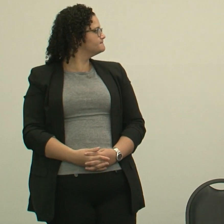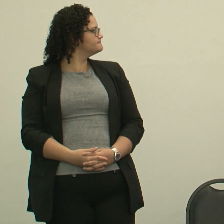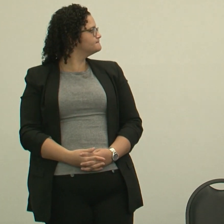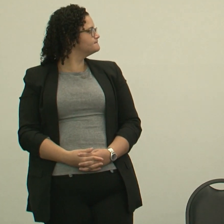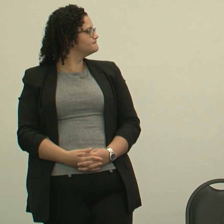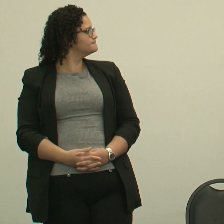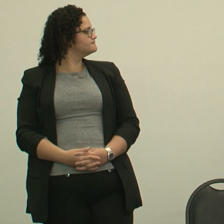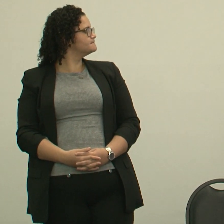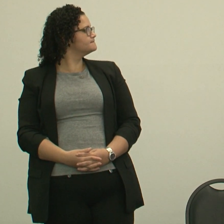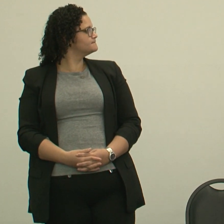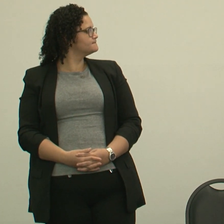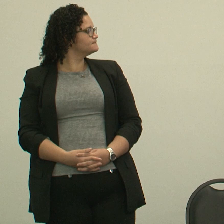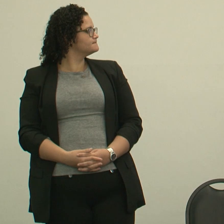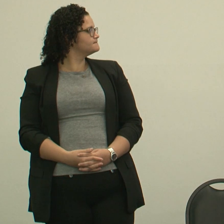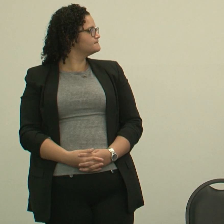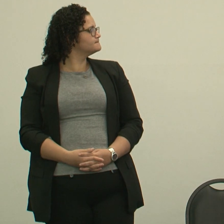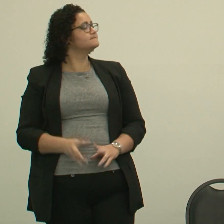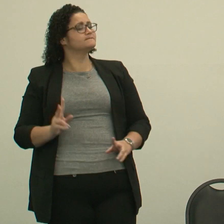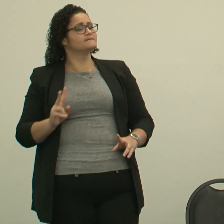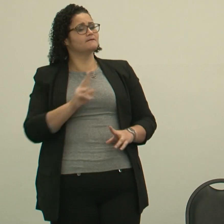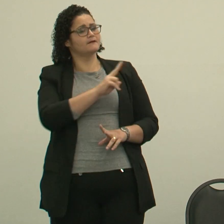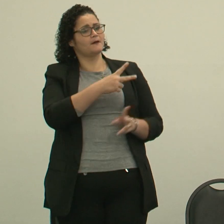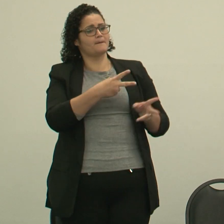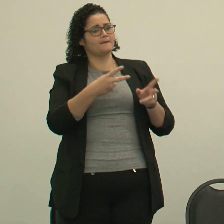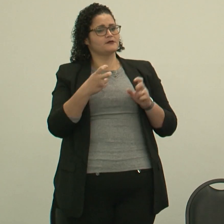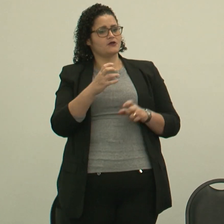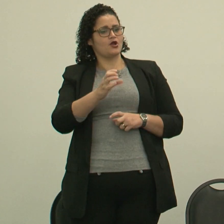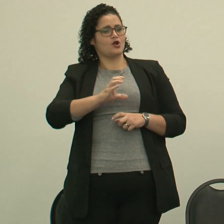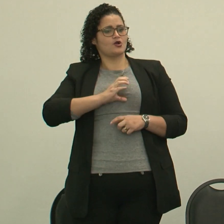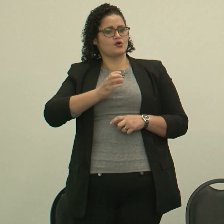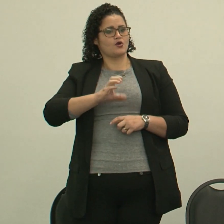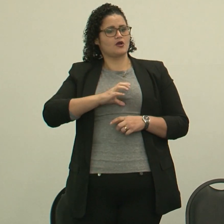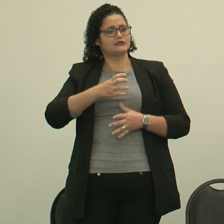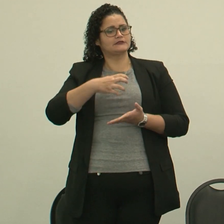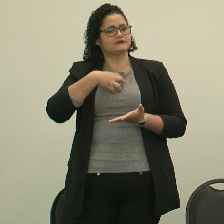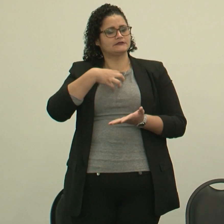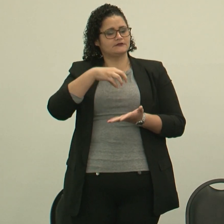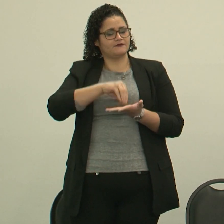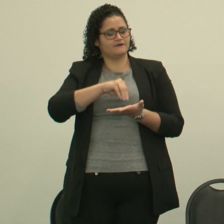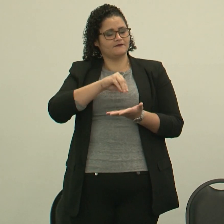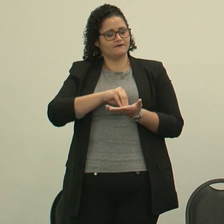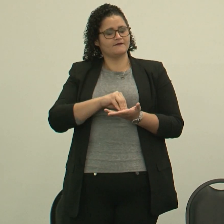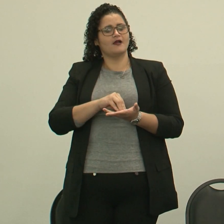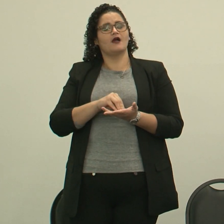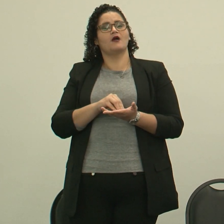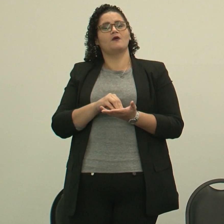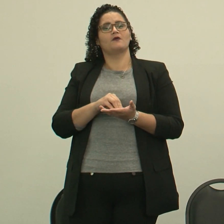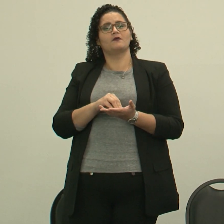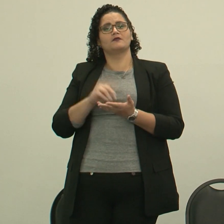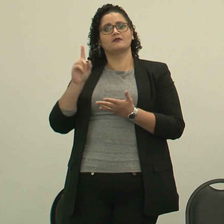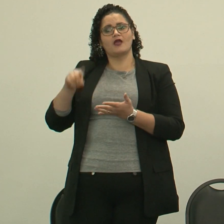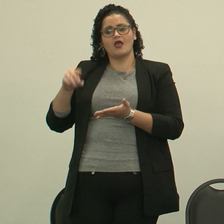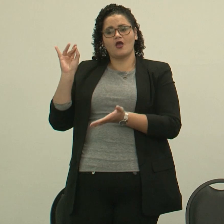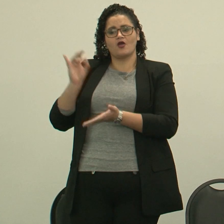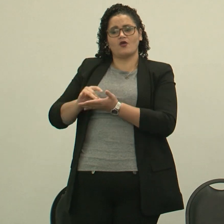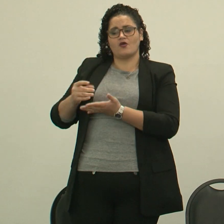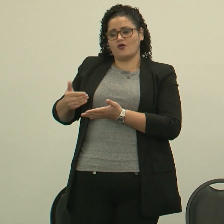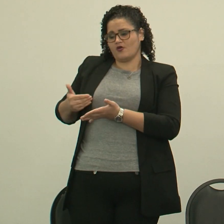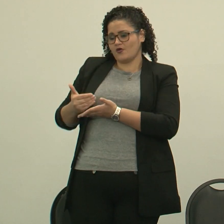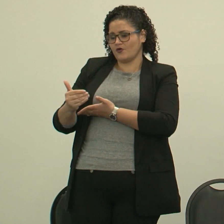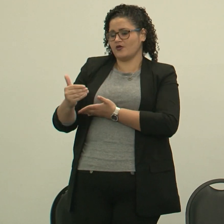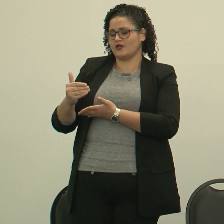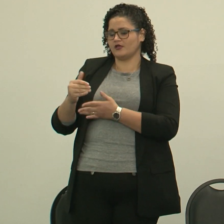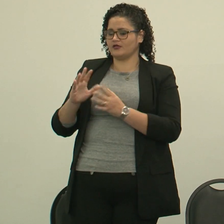O que a gente vê, na verdade, é a percepção do Coda de sentir falta daquilo que é a origem dele. Então, o que a gente poderia trabalhar, uma vez que a